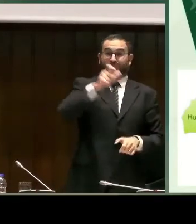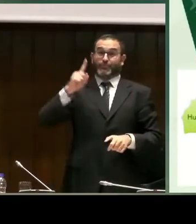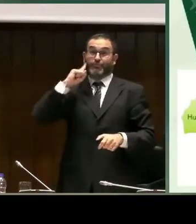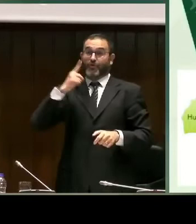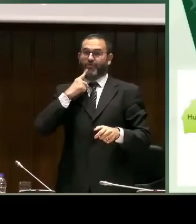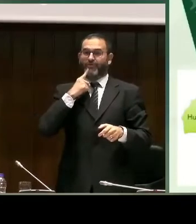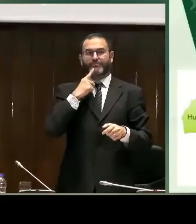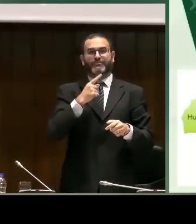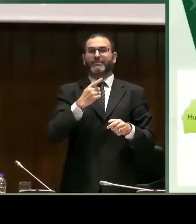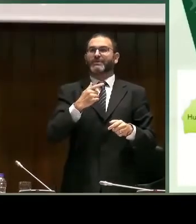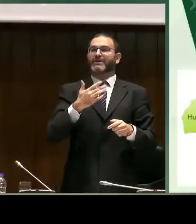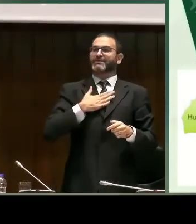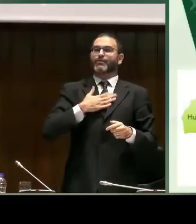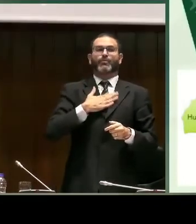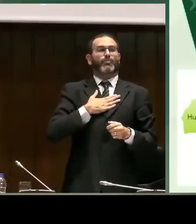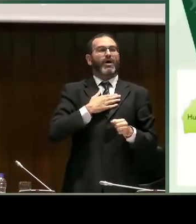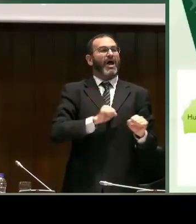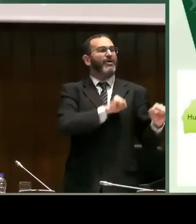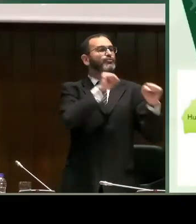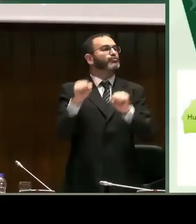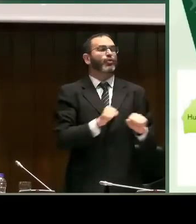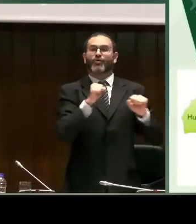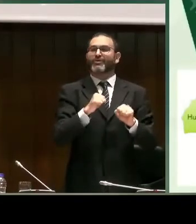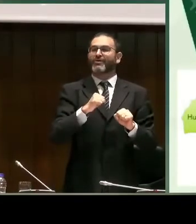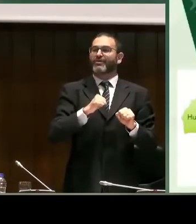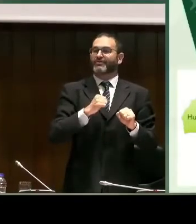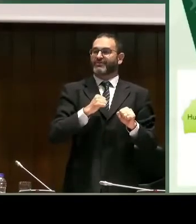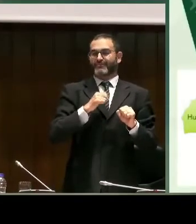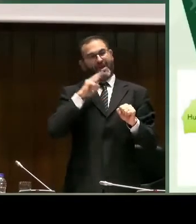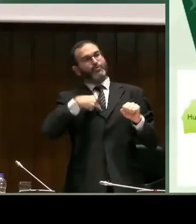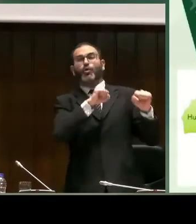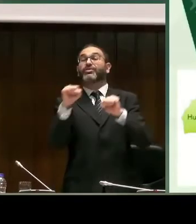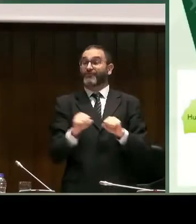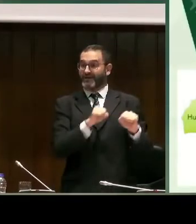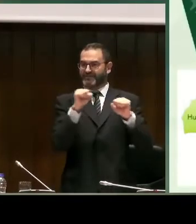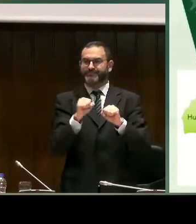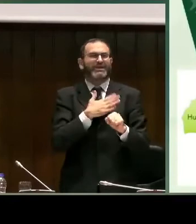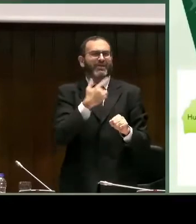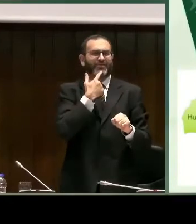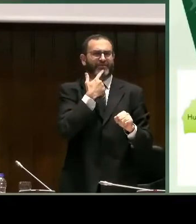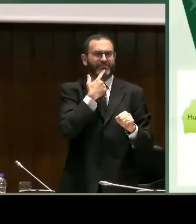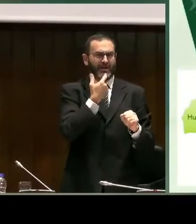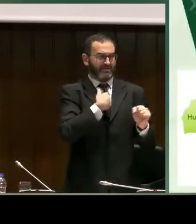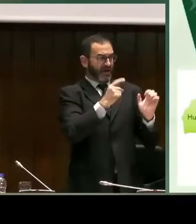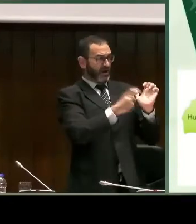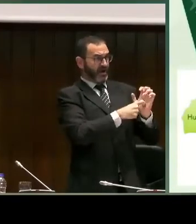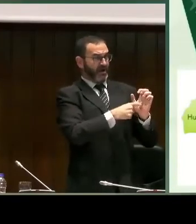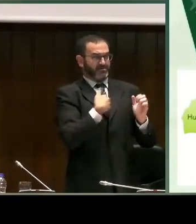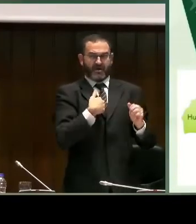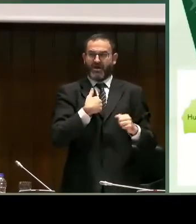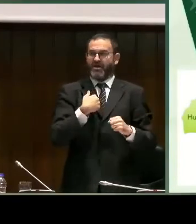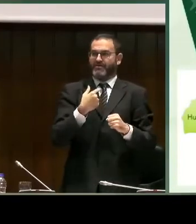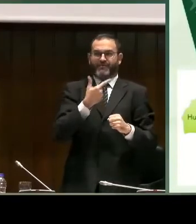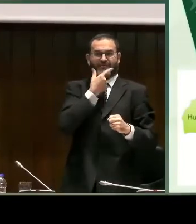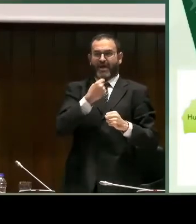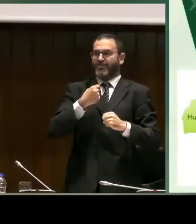pretendíamos hacer difusión entre las propias personas sordas acerca de los instrumentos de autodefensa con los que contamos. Es